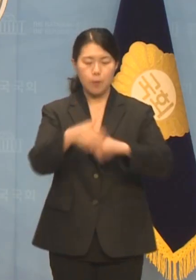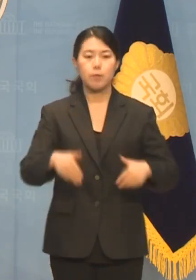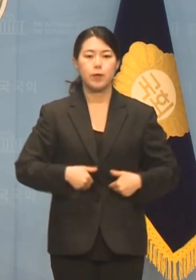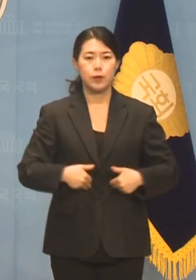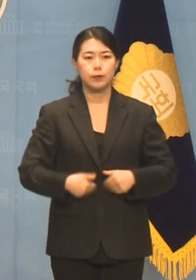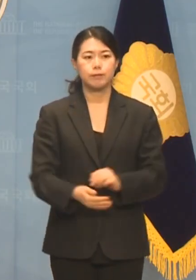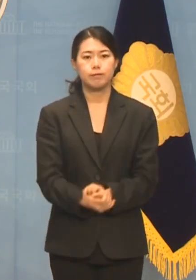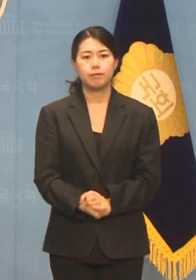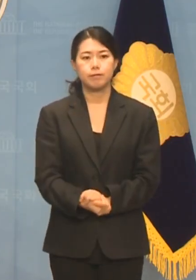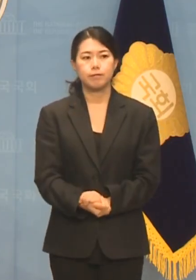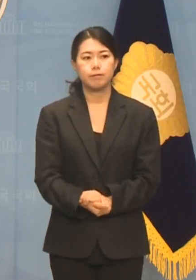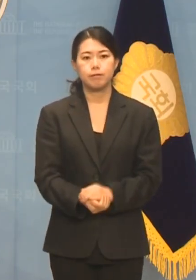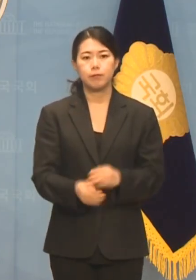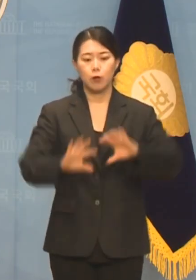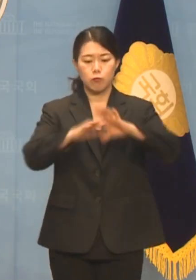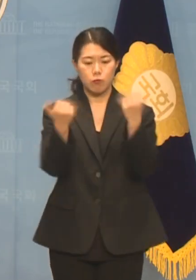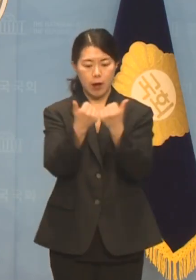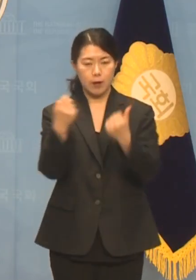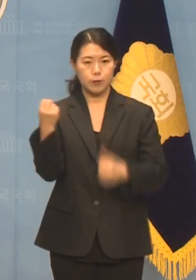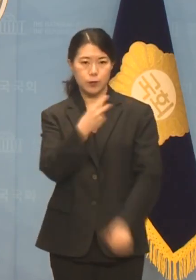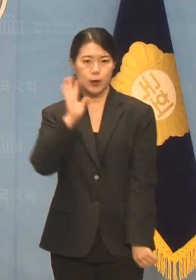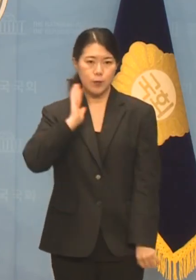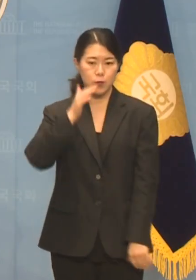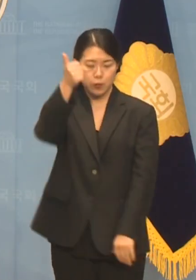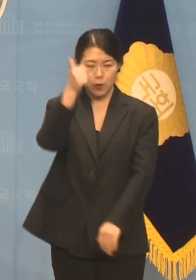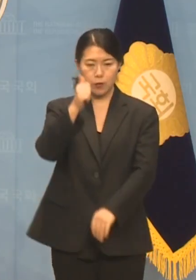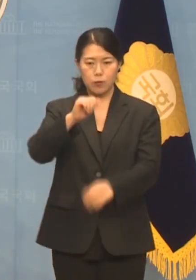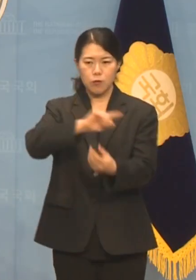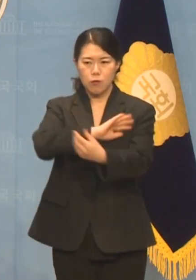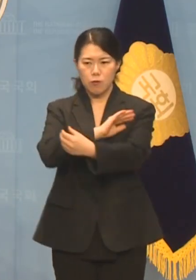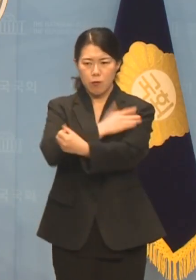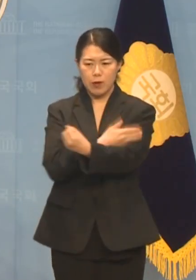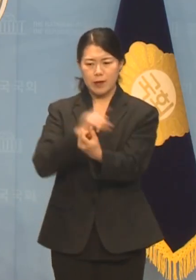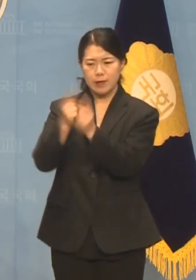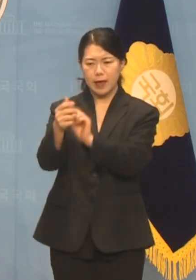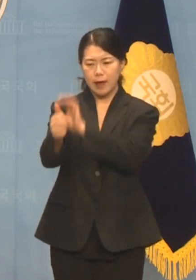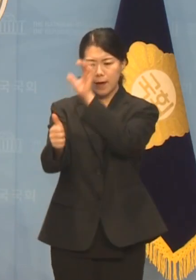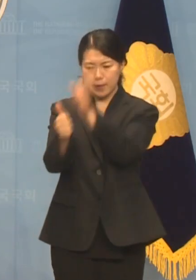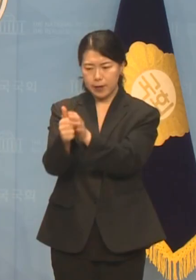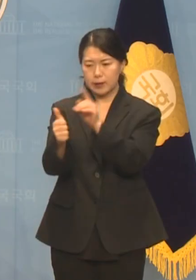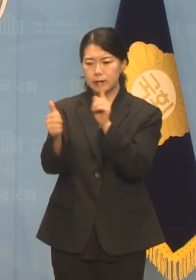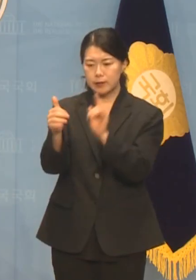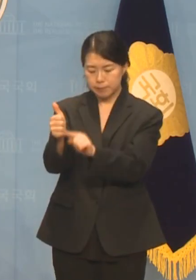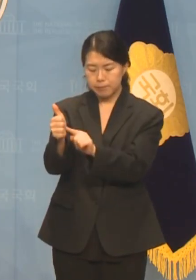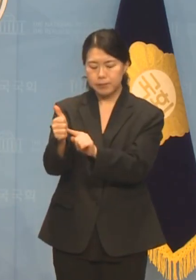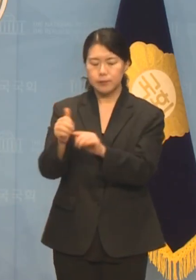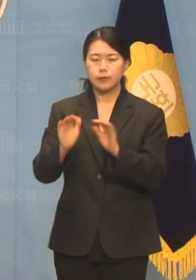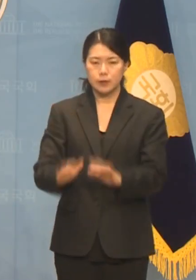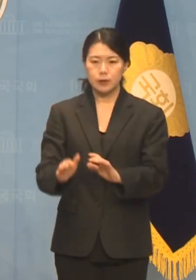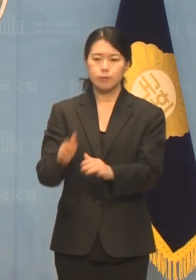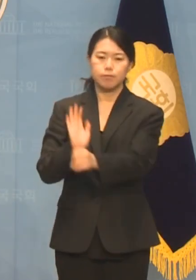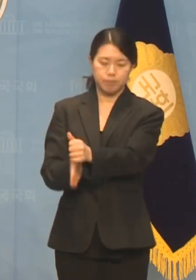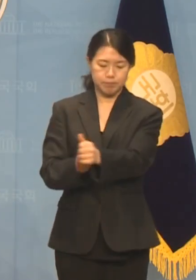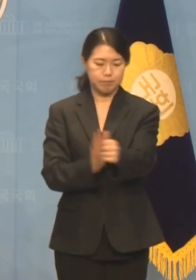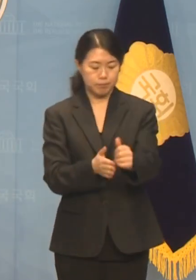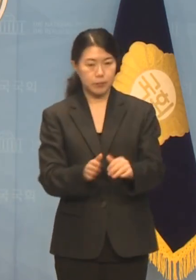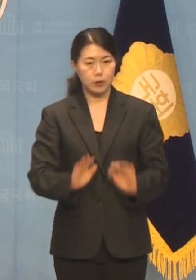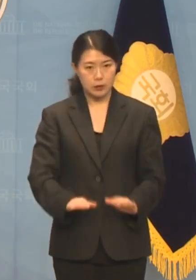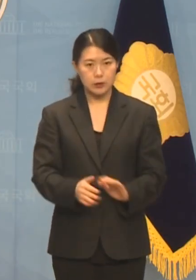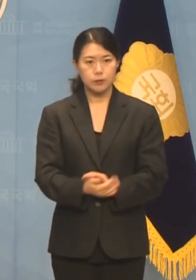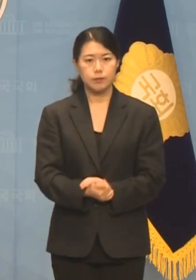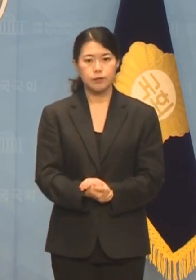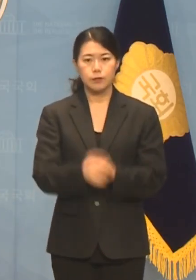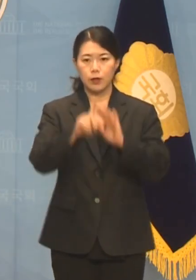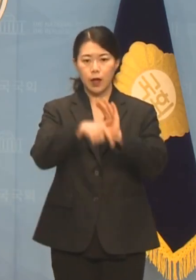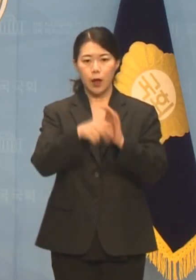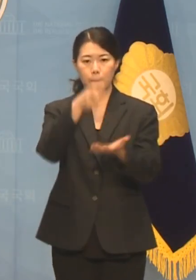법안입니다. 국회와 대통령 권한대행에게 특별히 당부드립니다. 국회는 이번 권한대행 기간 안에 이